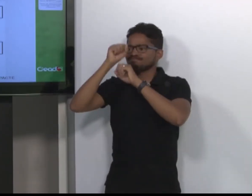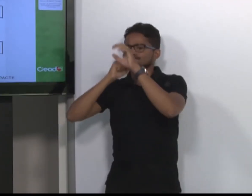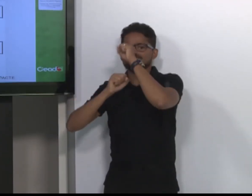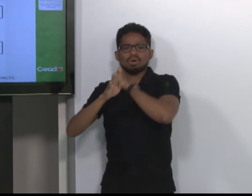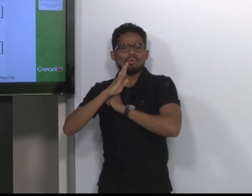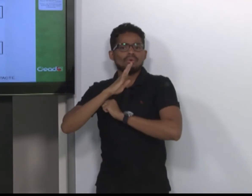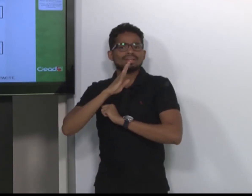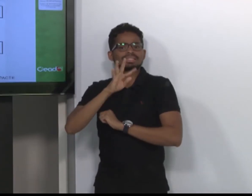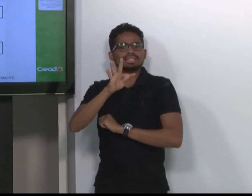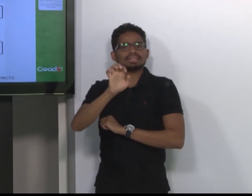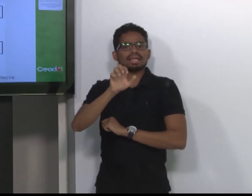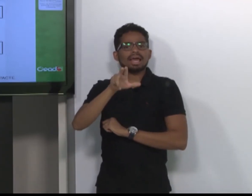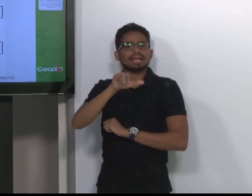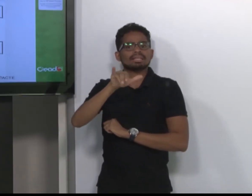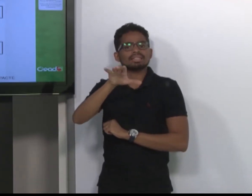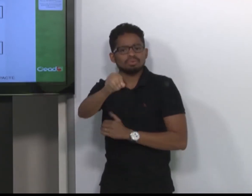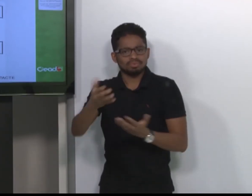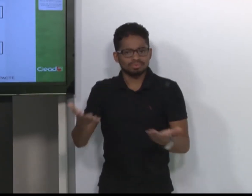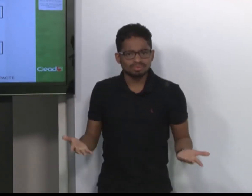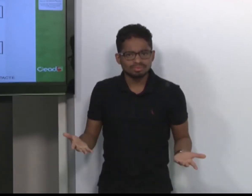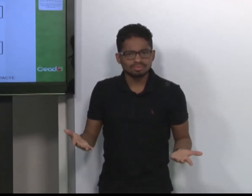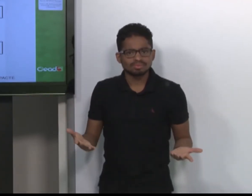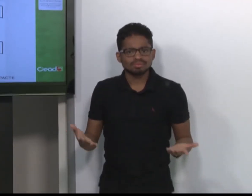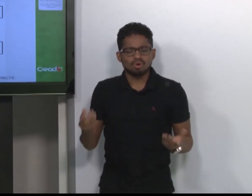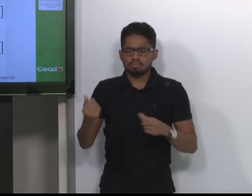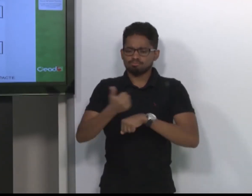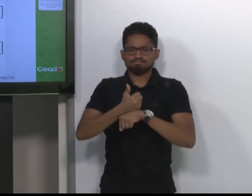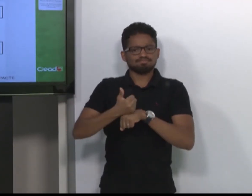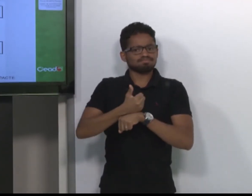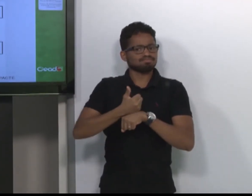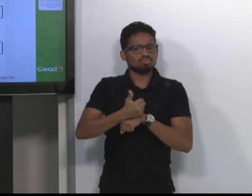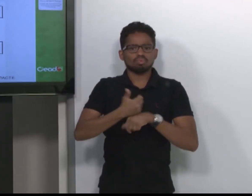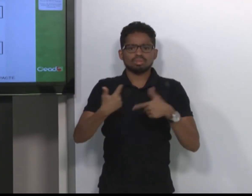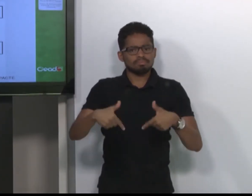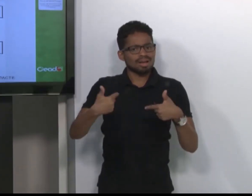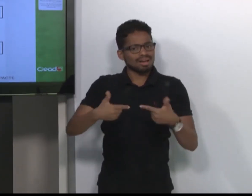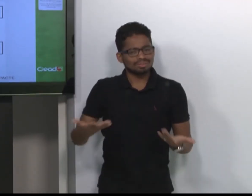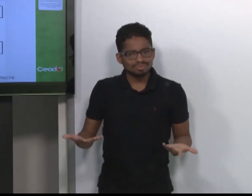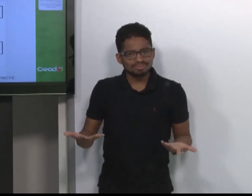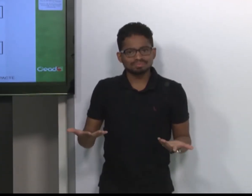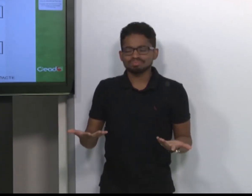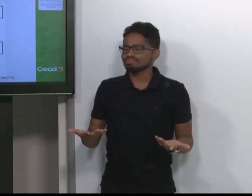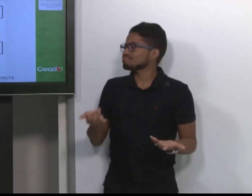Então, é necessário que tenha o conhecimento técnico para atuar como profissional intérprete.